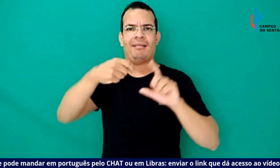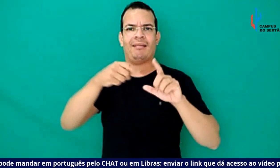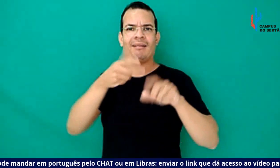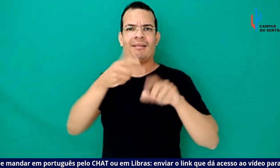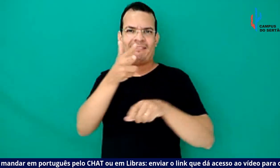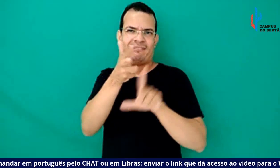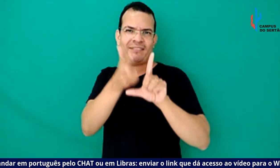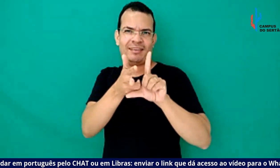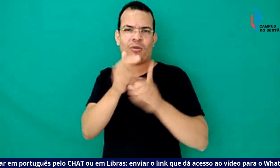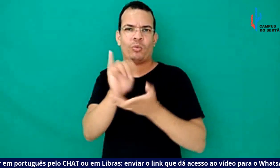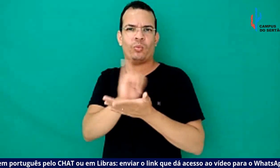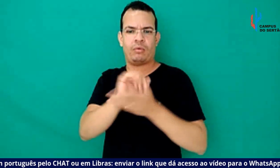e, no caso,